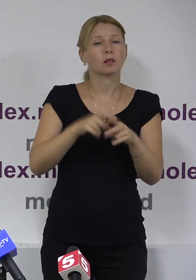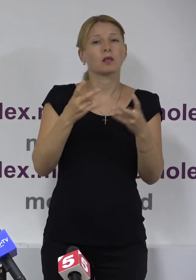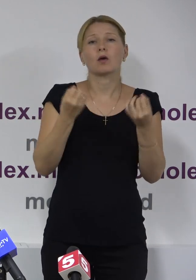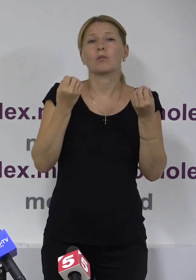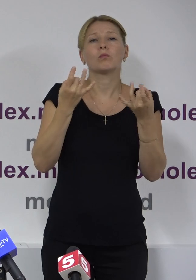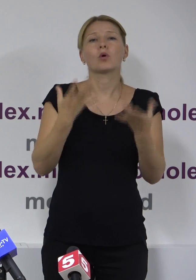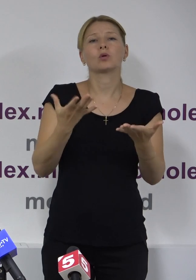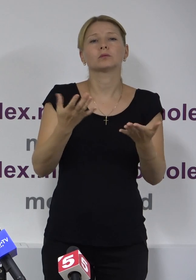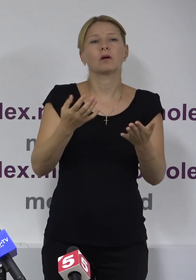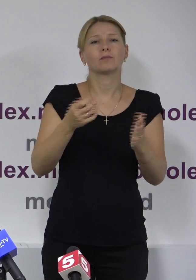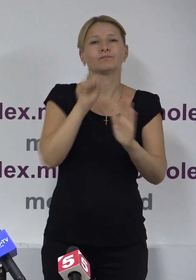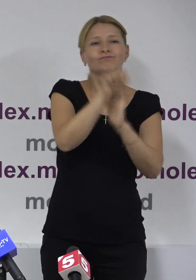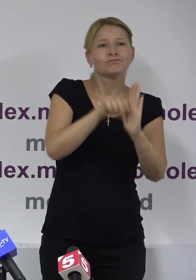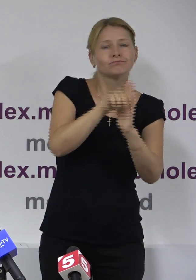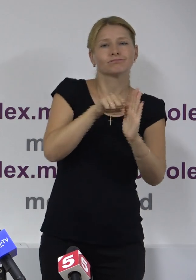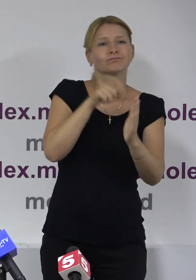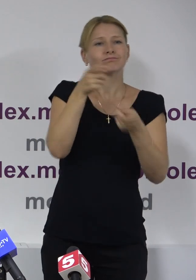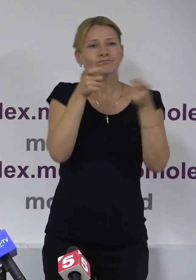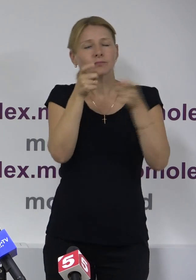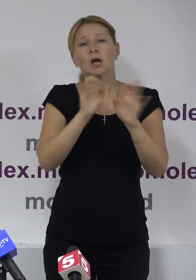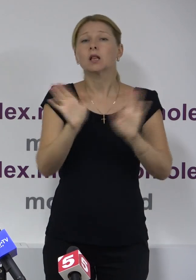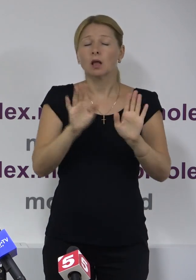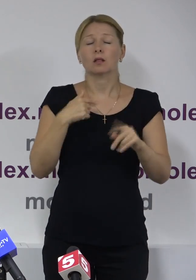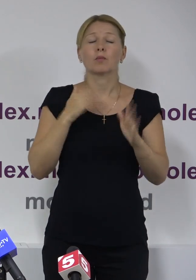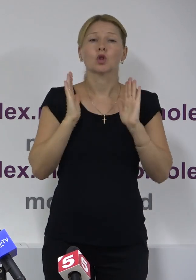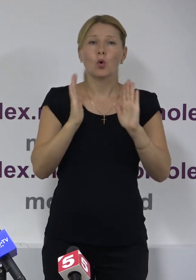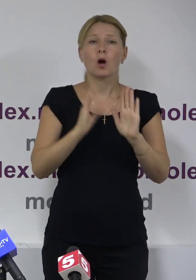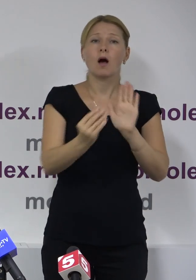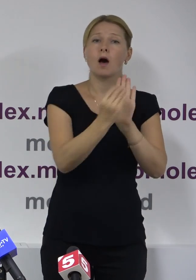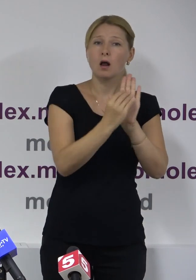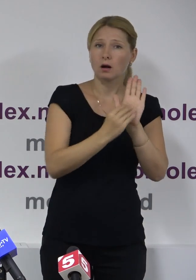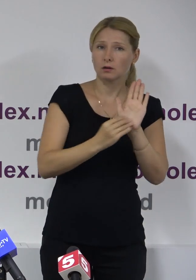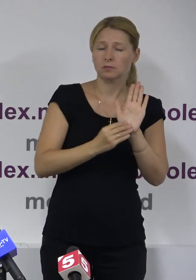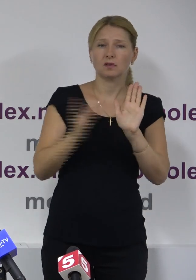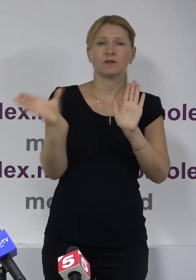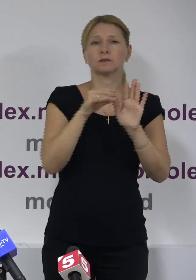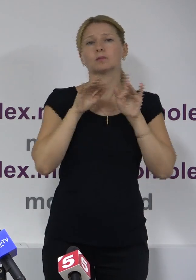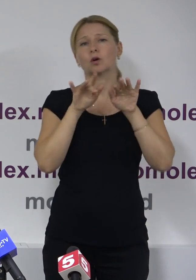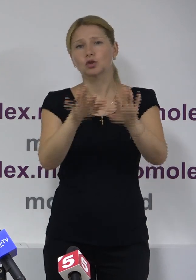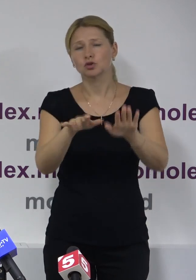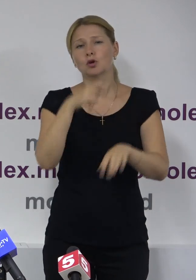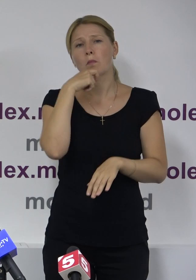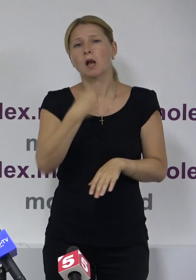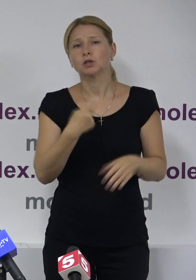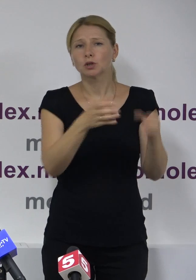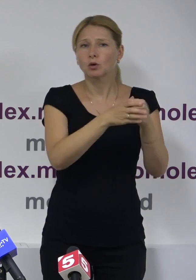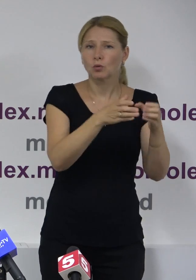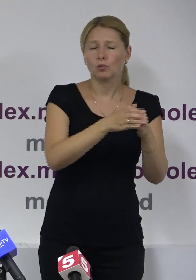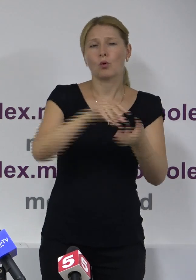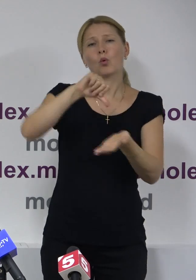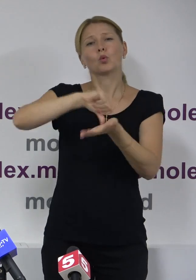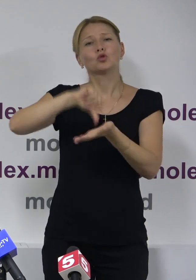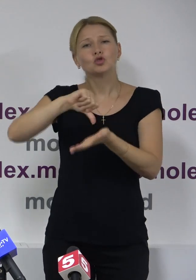anchetă. Noi încercăm să documentăm toate faptele, toate activitățile partidelor politice, concurenților